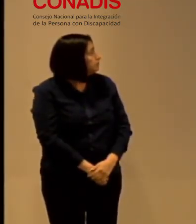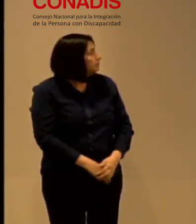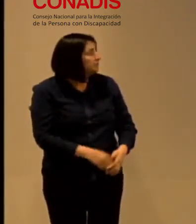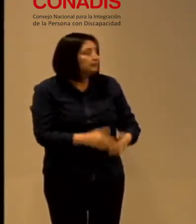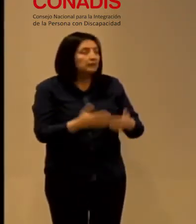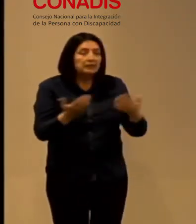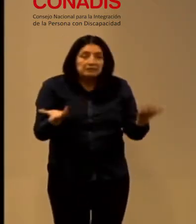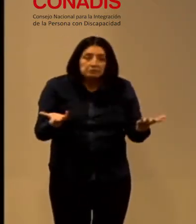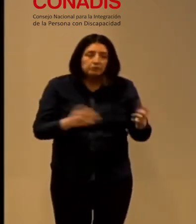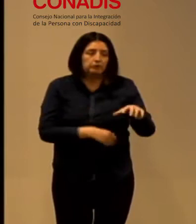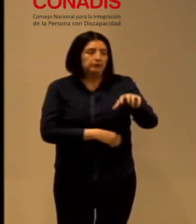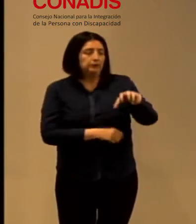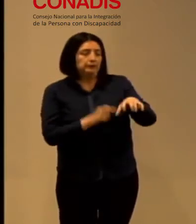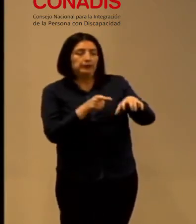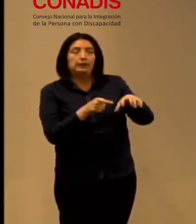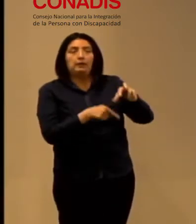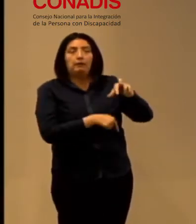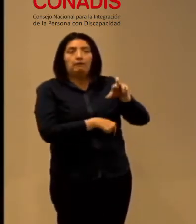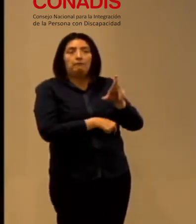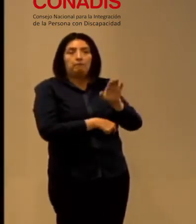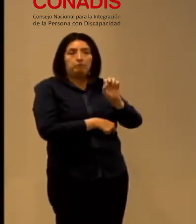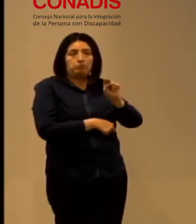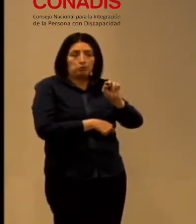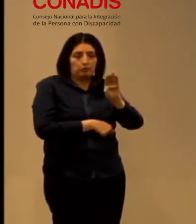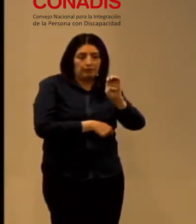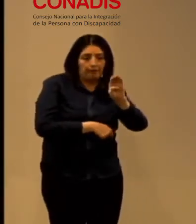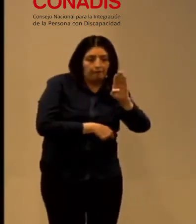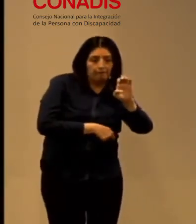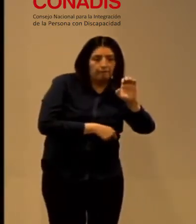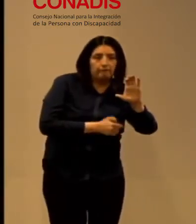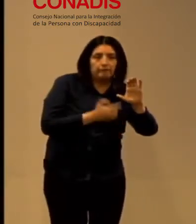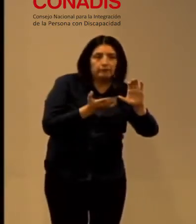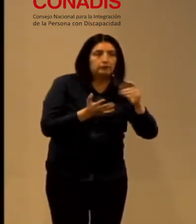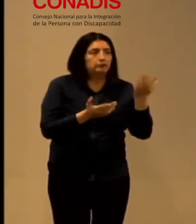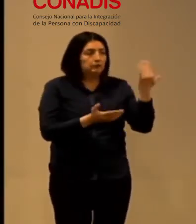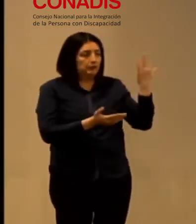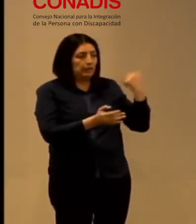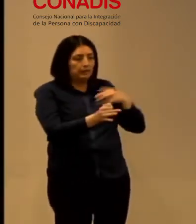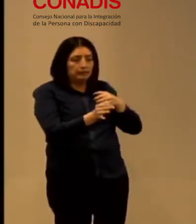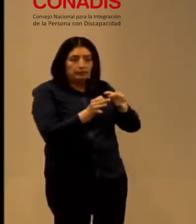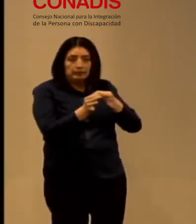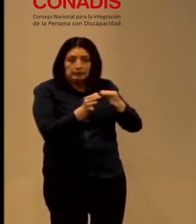Entonces, en Pronavec, básicamente, como les comentaba,